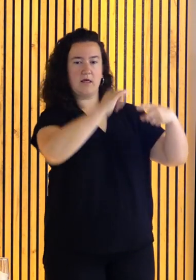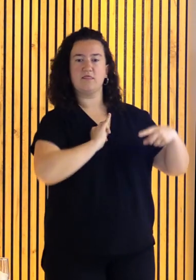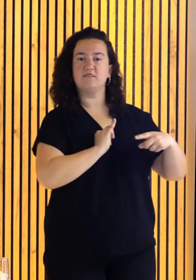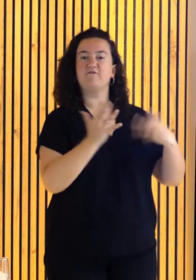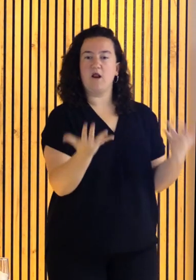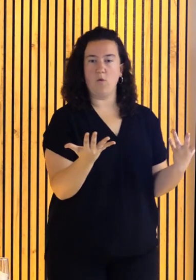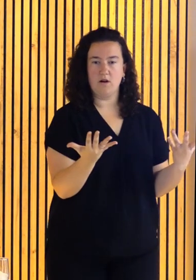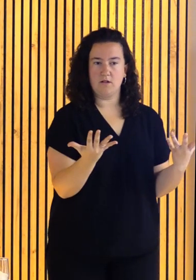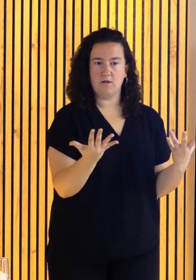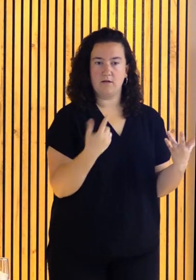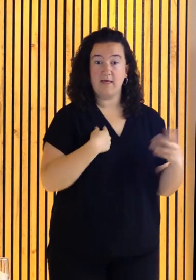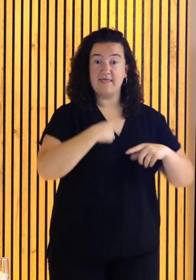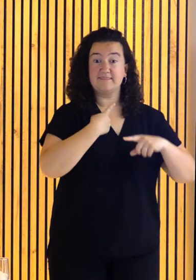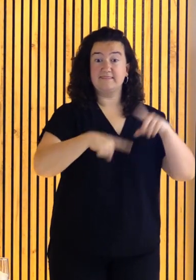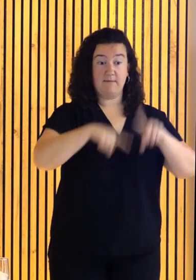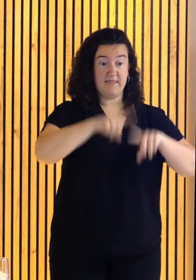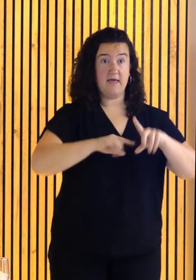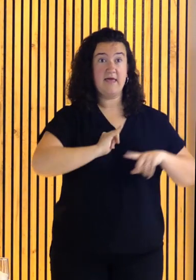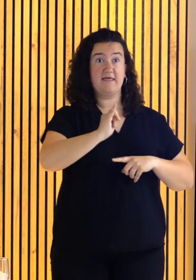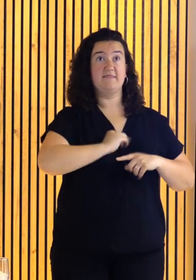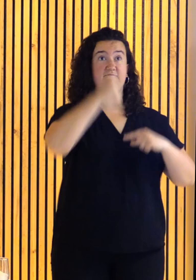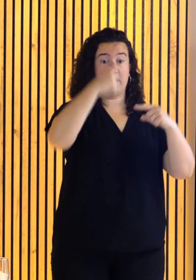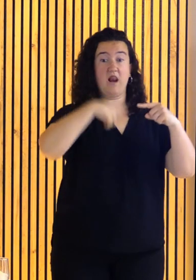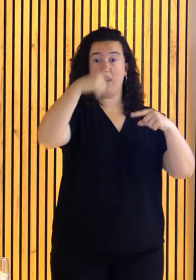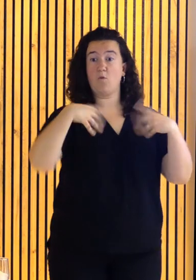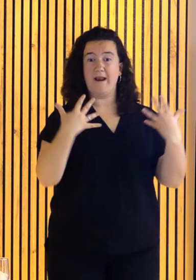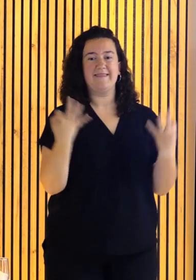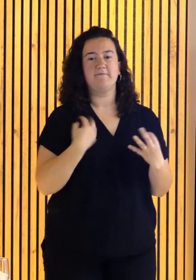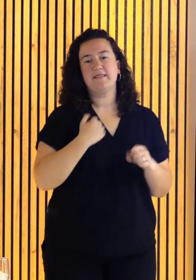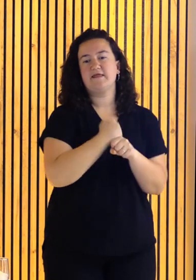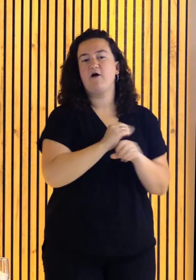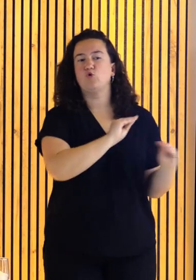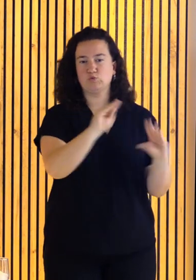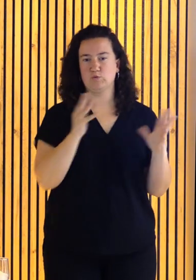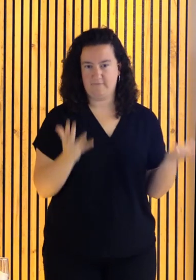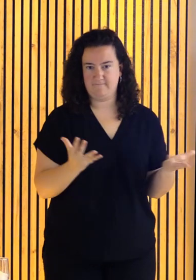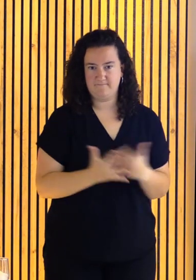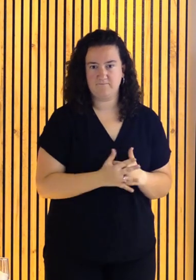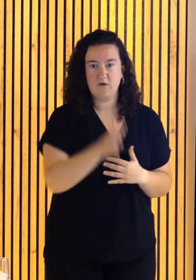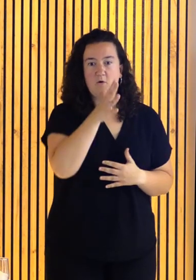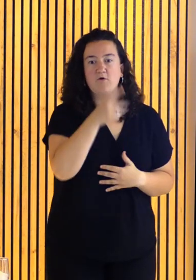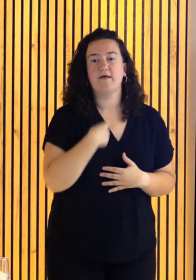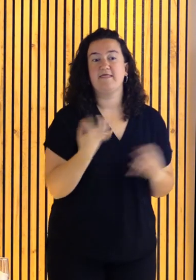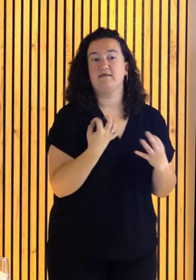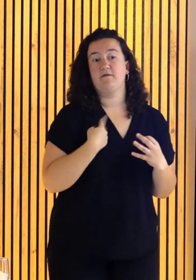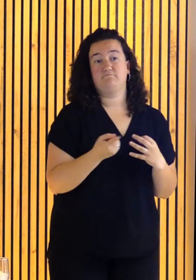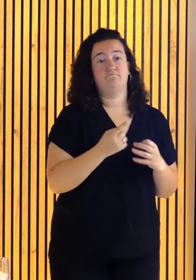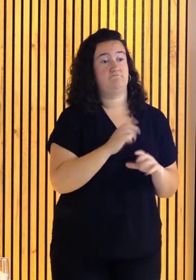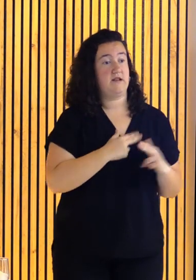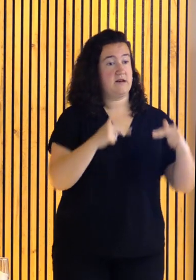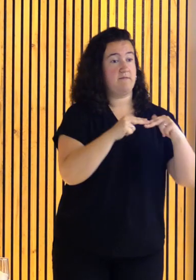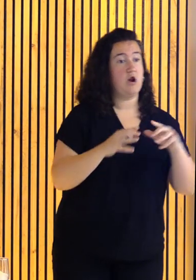egin behar du lan. Orduan, makrizean eragina hainbat mailatan gertatzen baita. Maila pertsonalean, maila komunitarioan eta